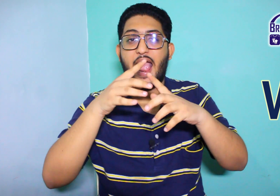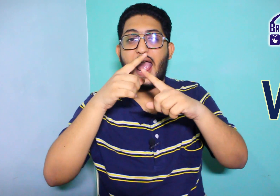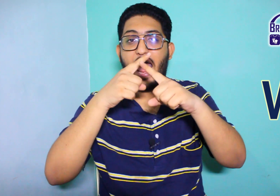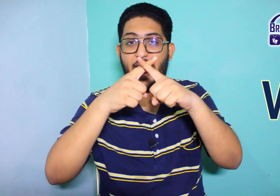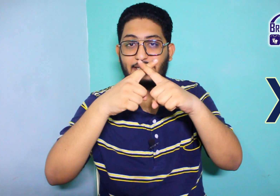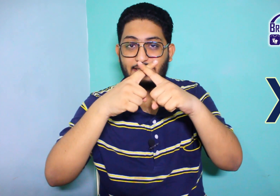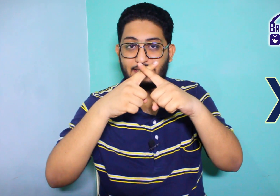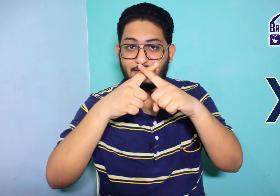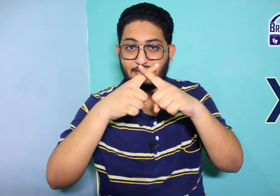X